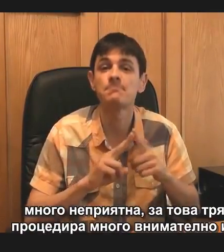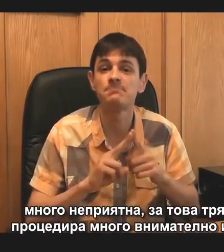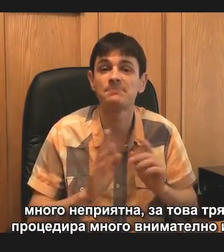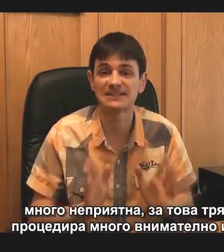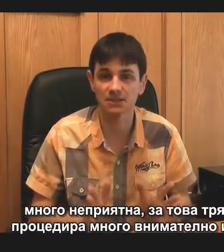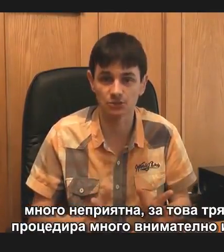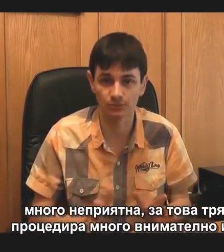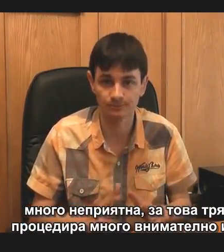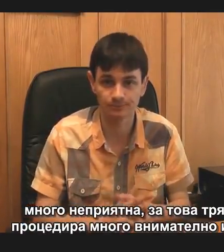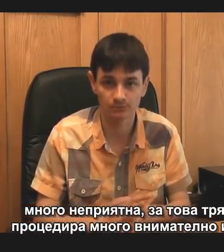прецизно.